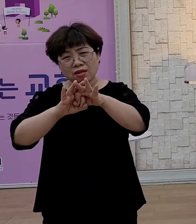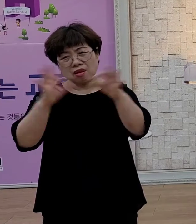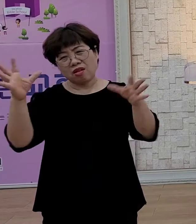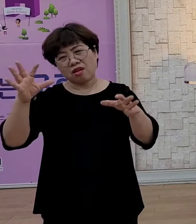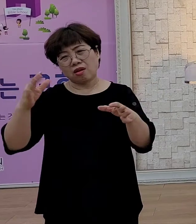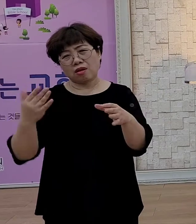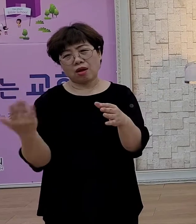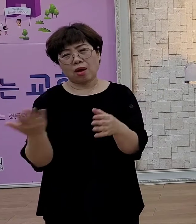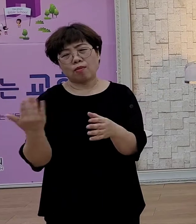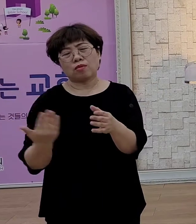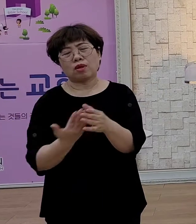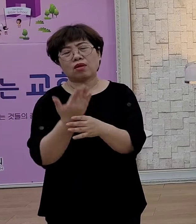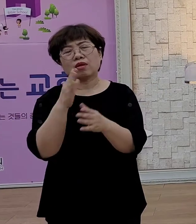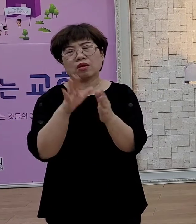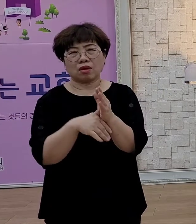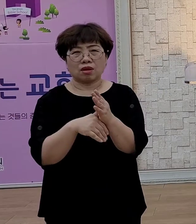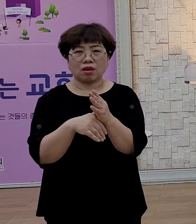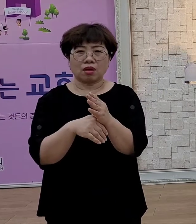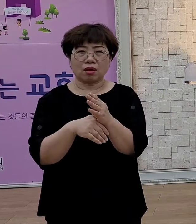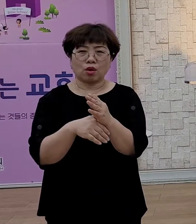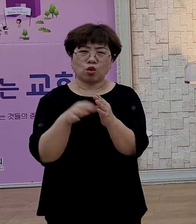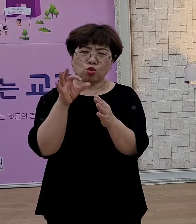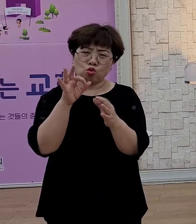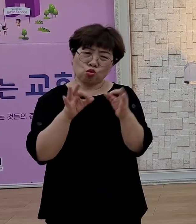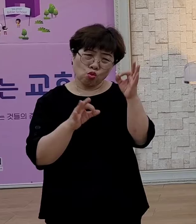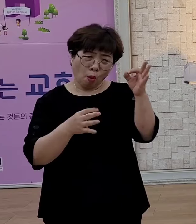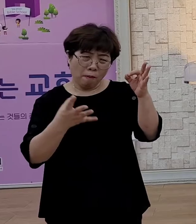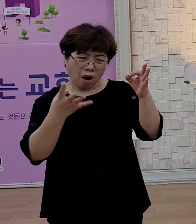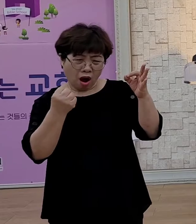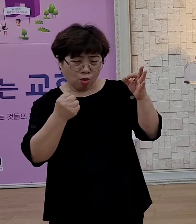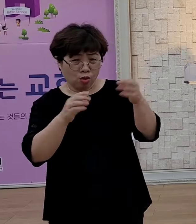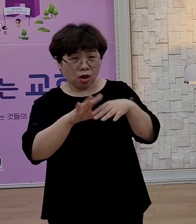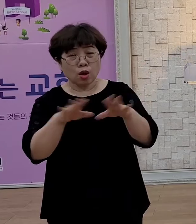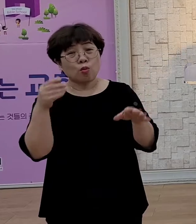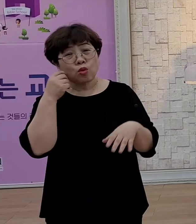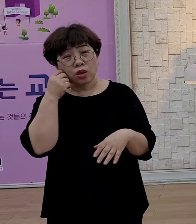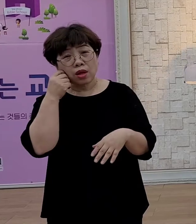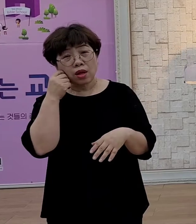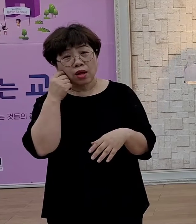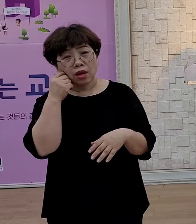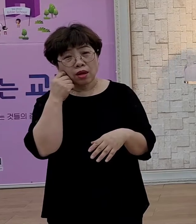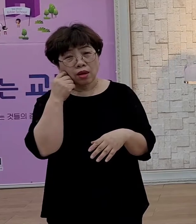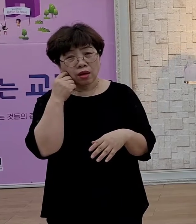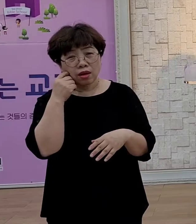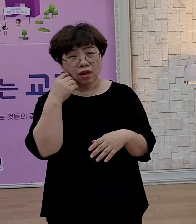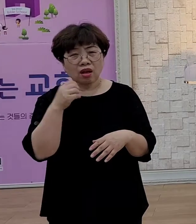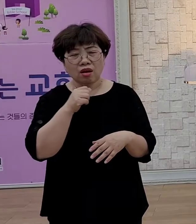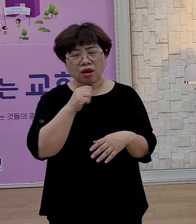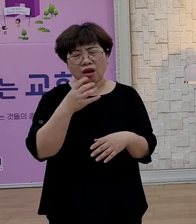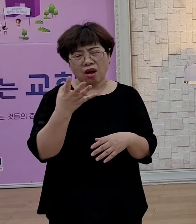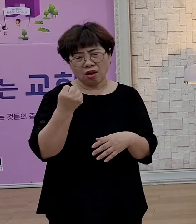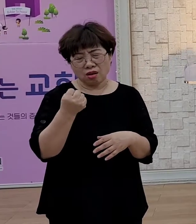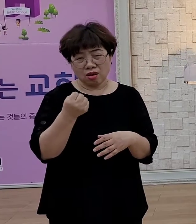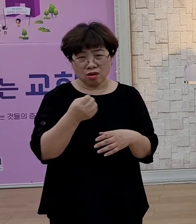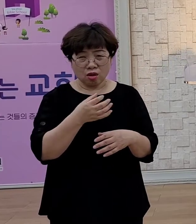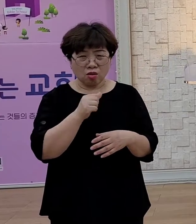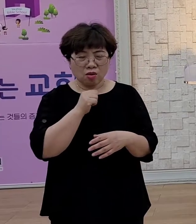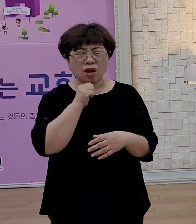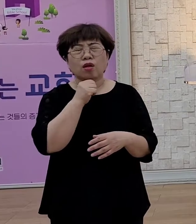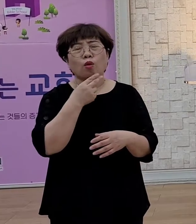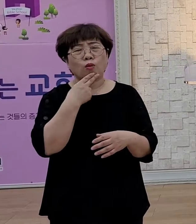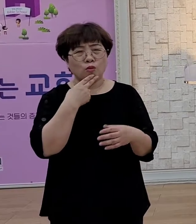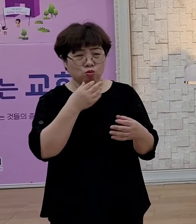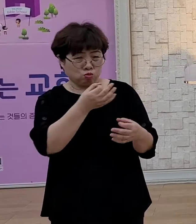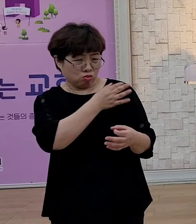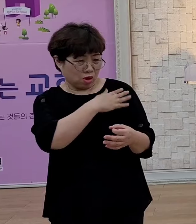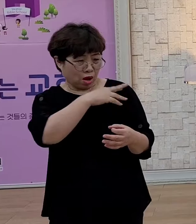고난이 오잖아요. 그 돈이 아무리 많고 아무리 뭐가 우리 풍부해도요, 인간관계에서 딱